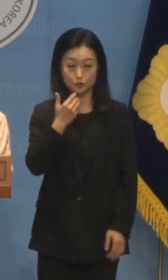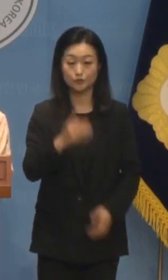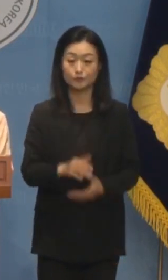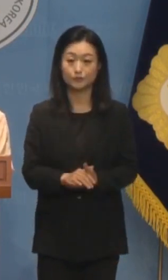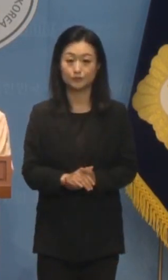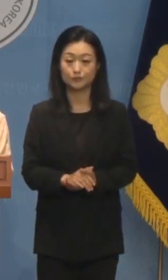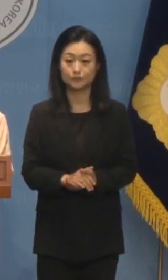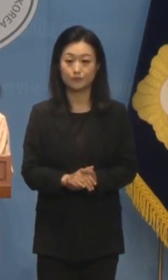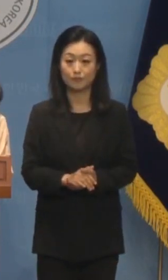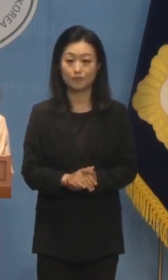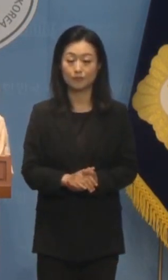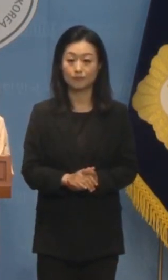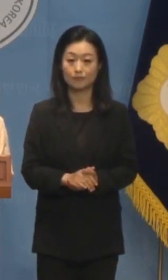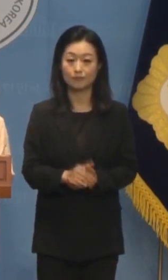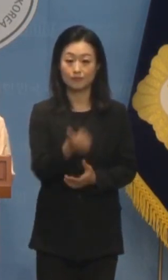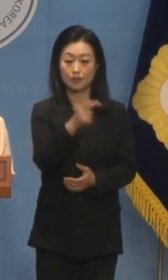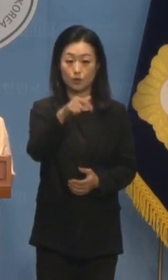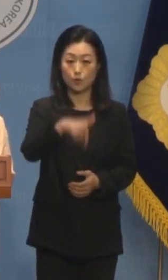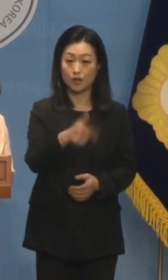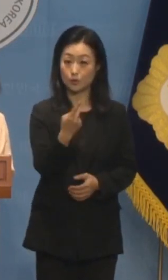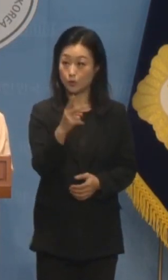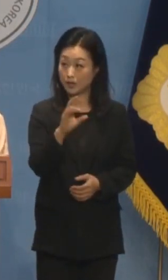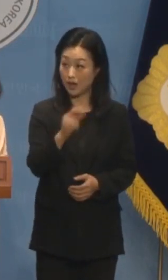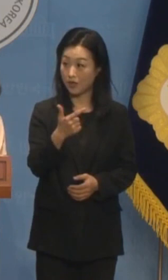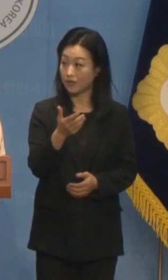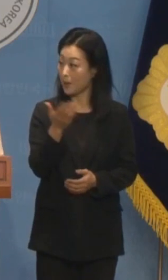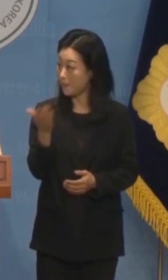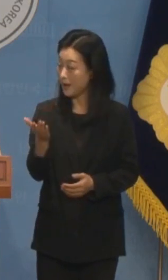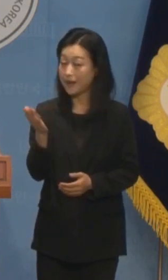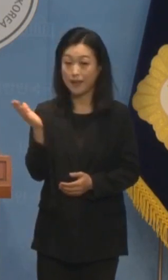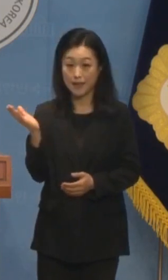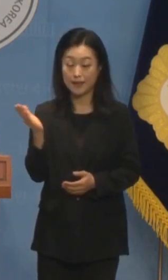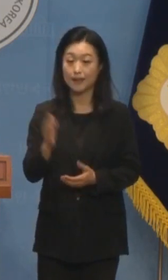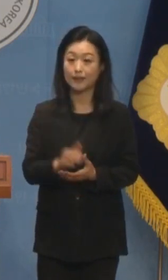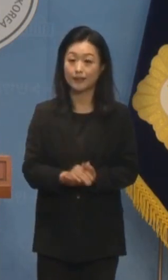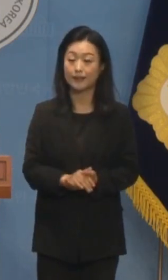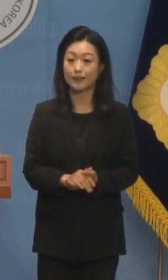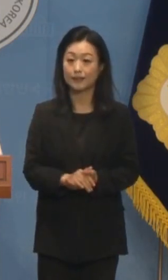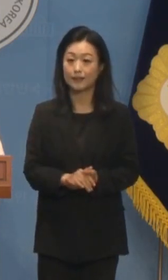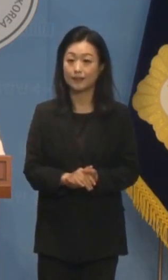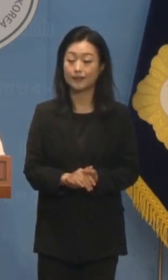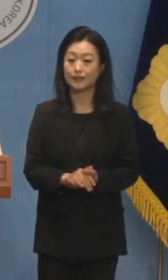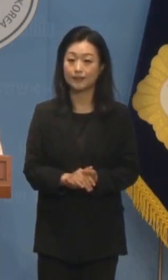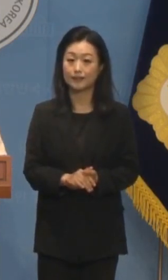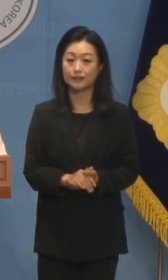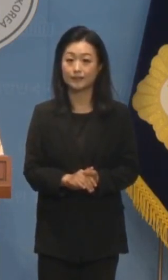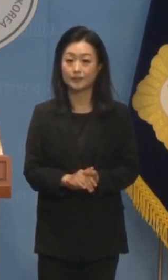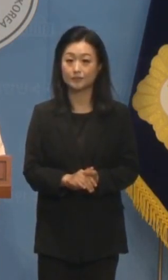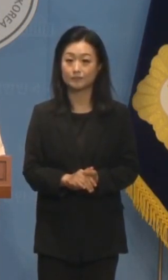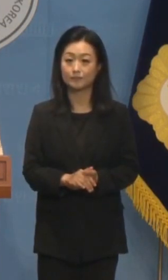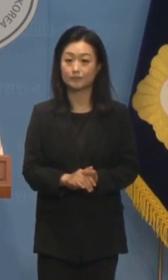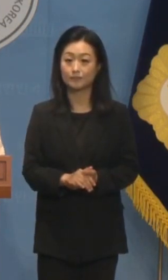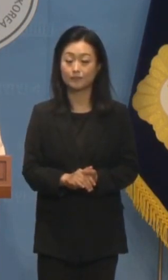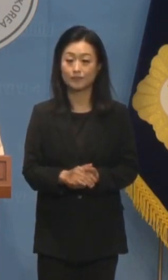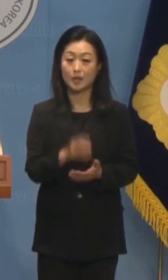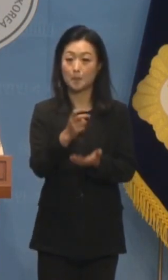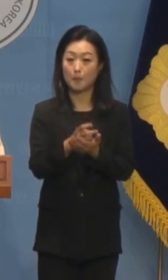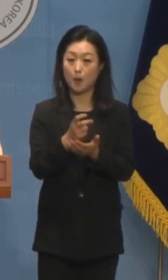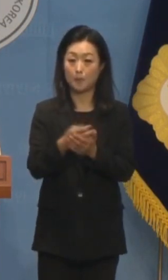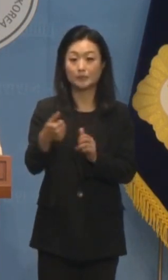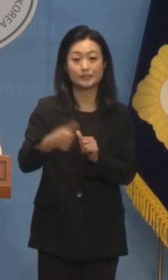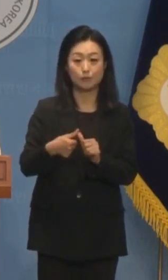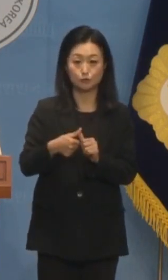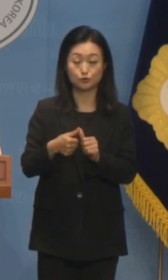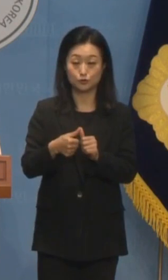예비 후보님, 강노현 예비 후보님 옆에 계시고, 네, 그리고 그 옆에 저희 법률